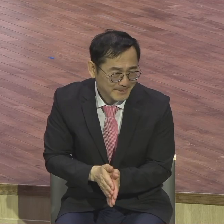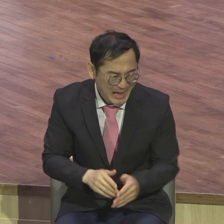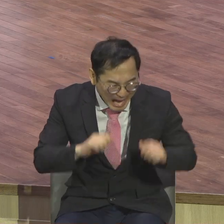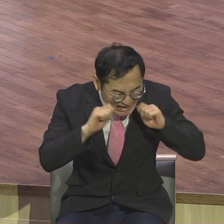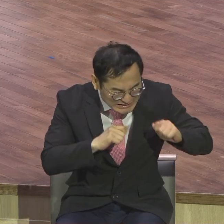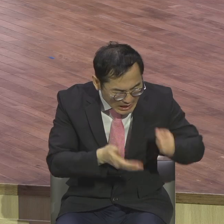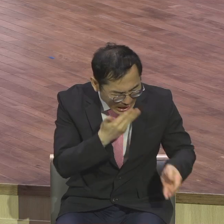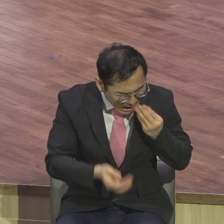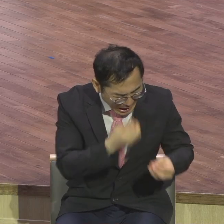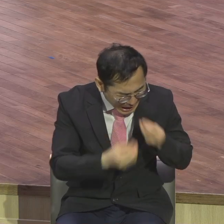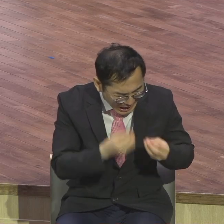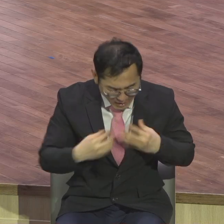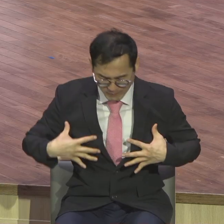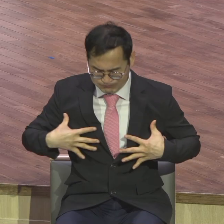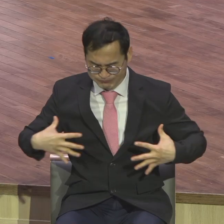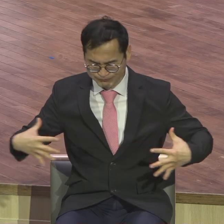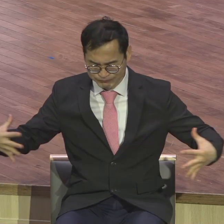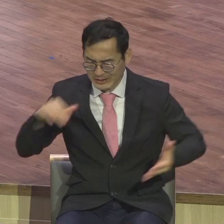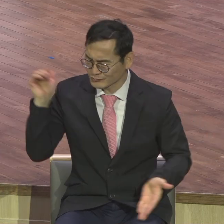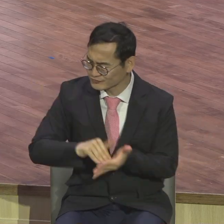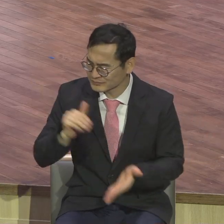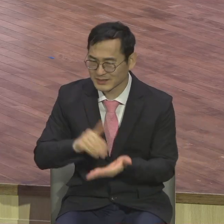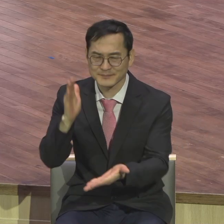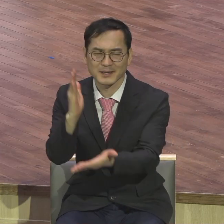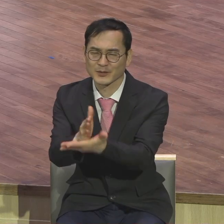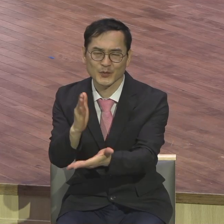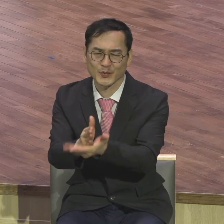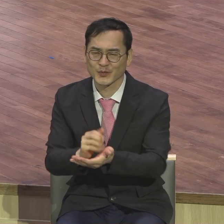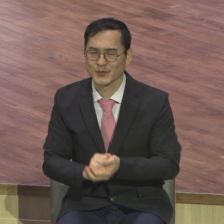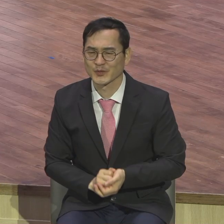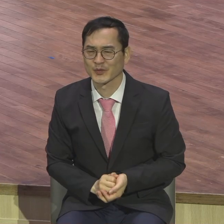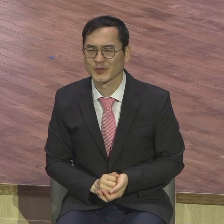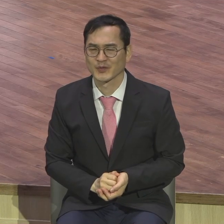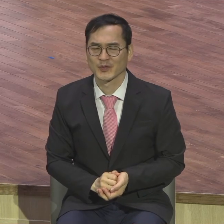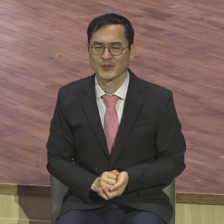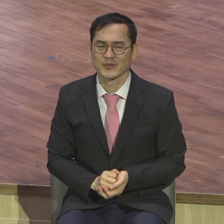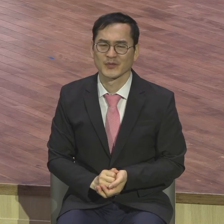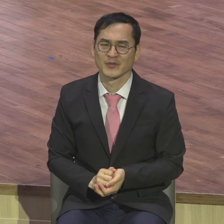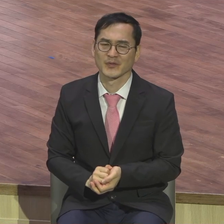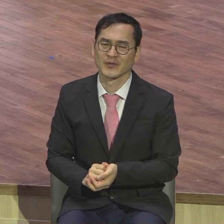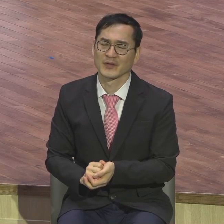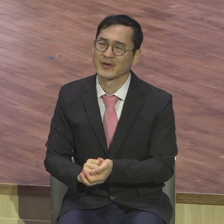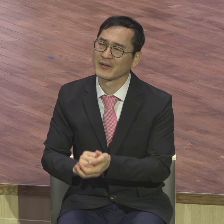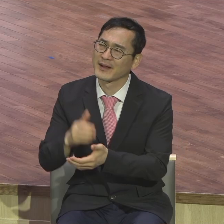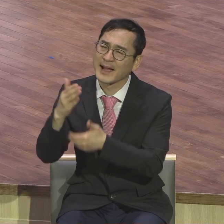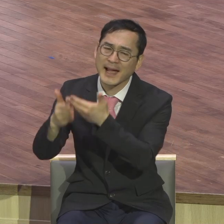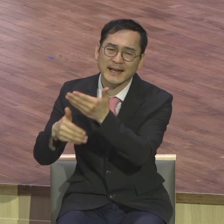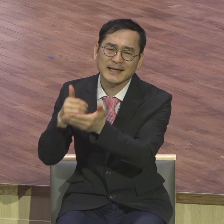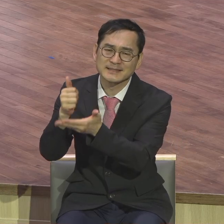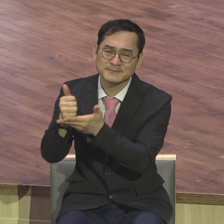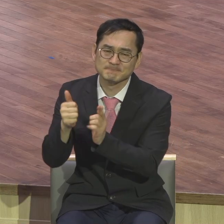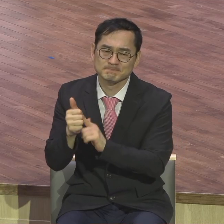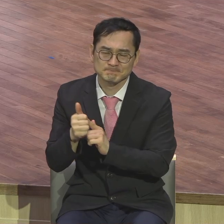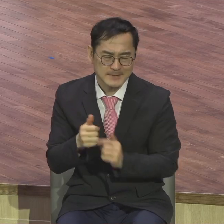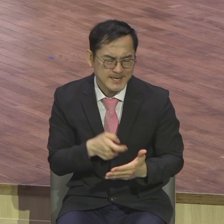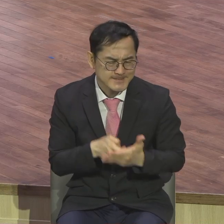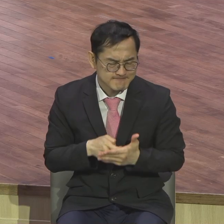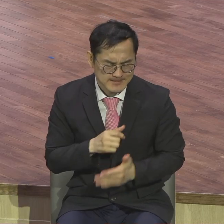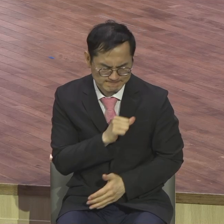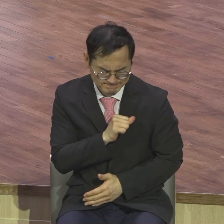먹는 걸 조정하면 돼요. 하나님 내게 절제의 마음을 조사사